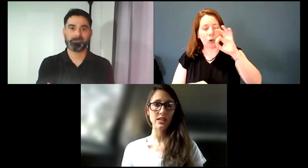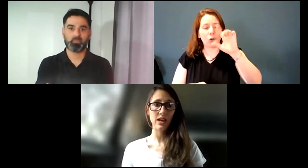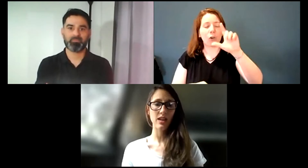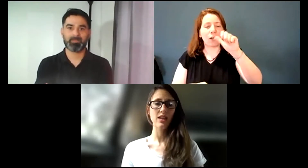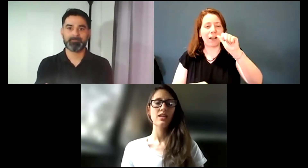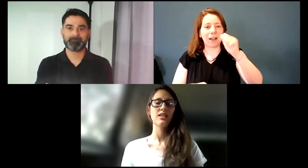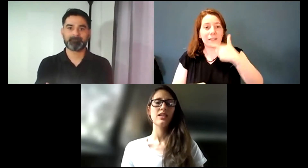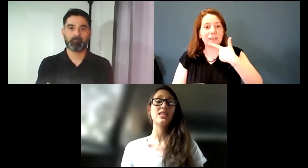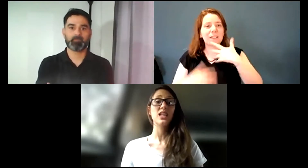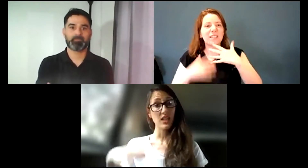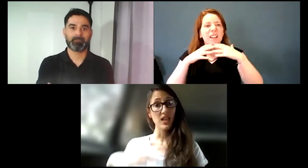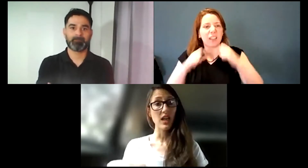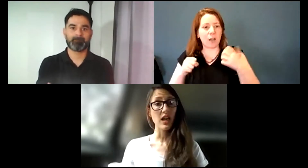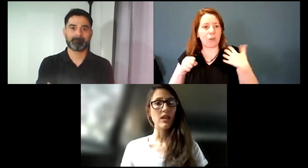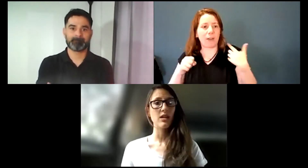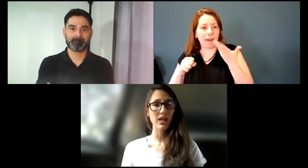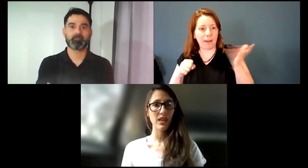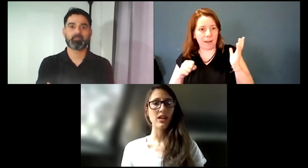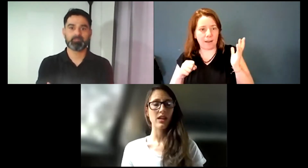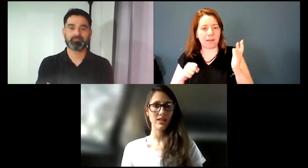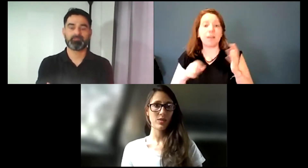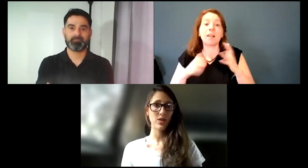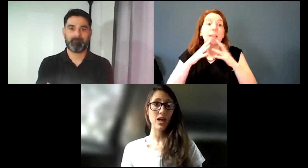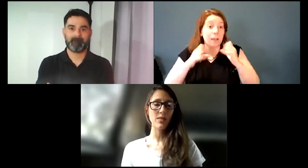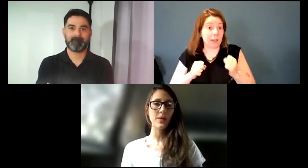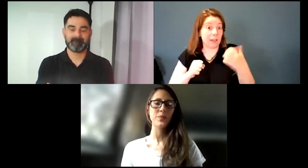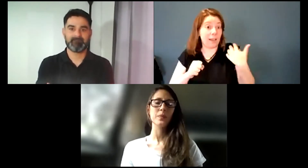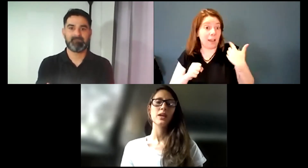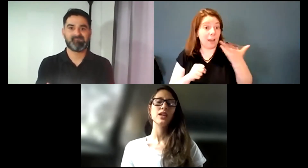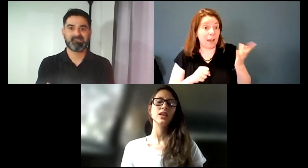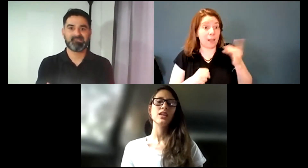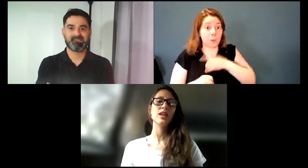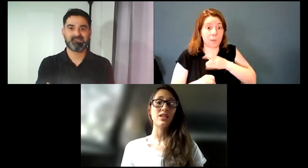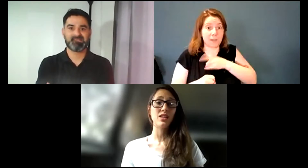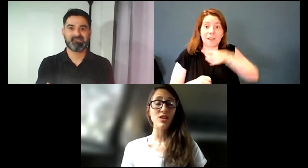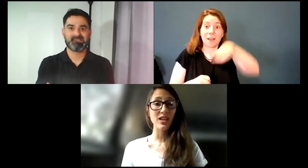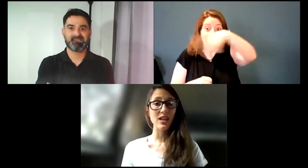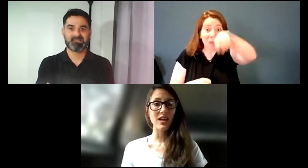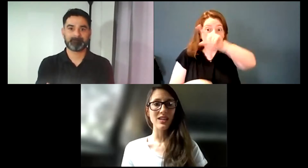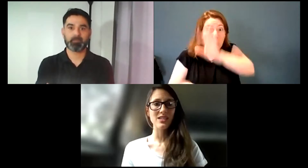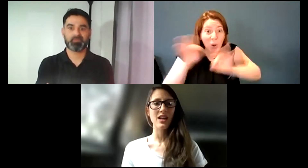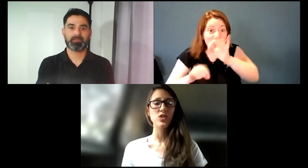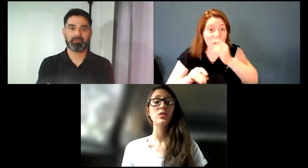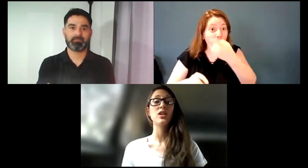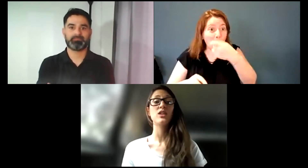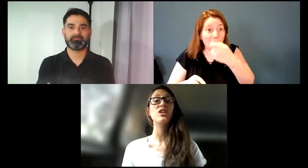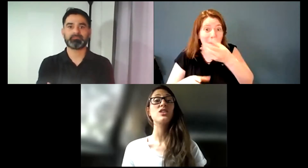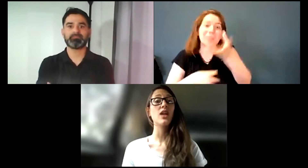universidad, de la secretaría de la cual depende este programa, y de Martín Rodríguez, que es el subdirector nacional